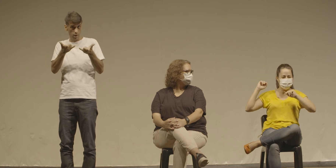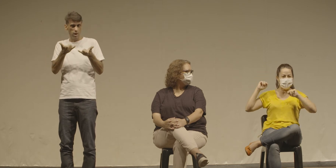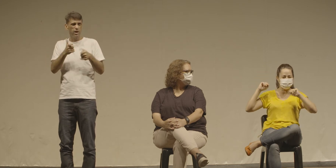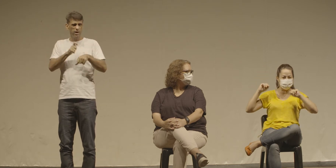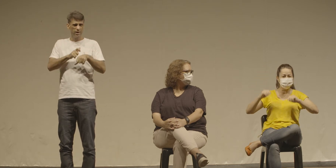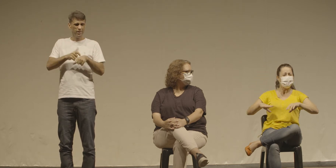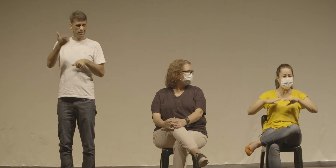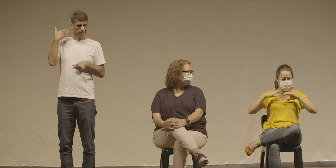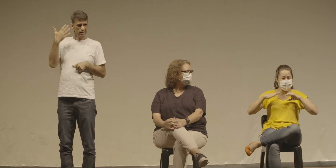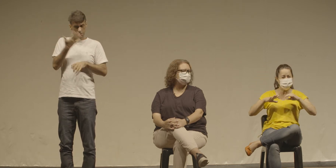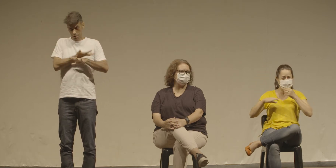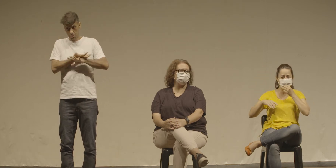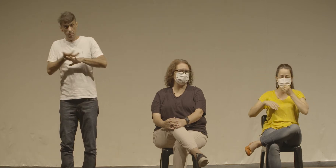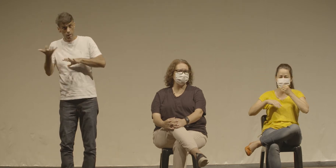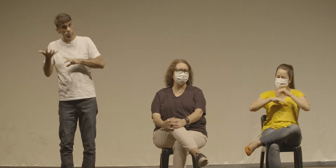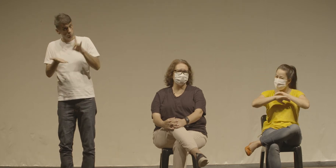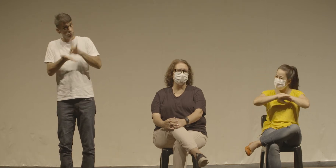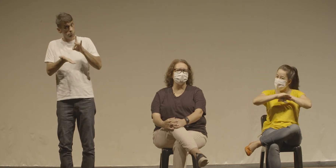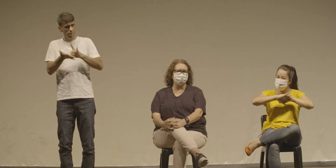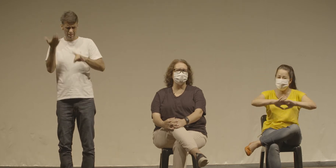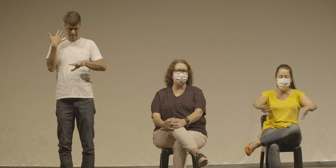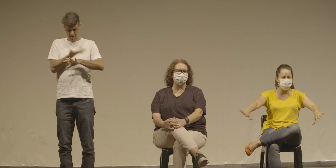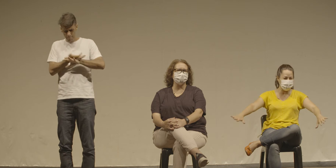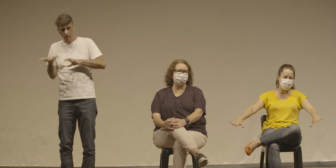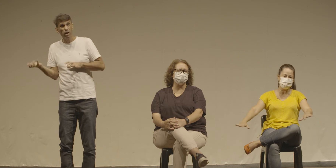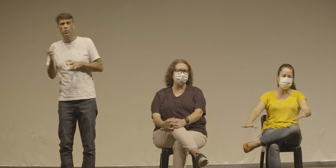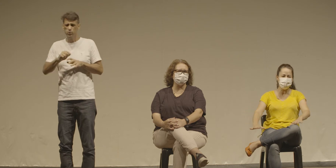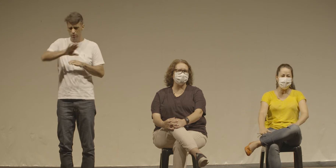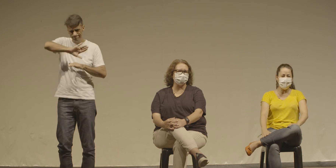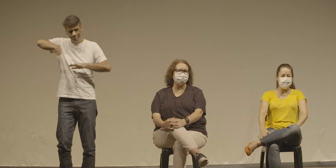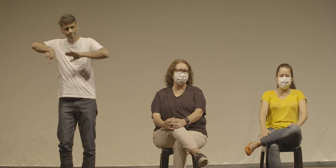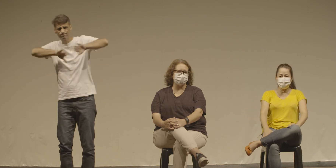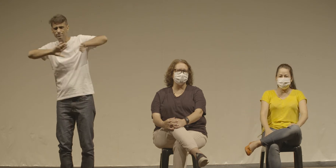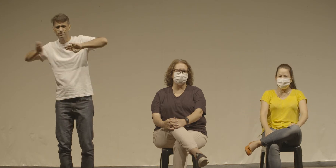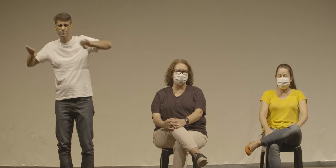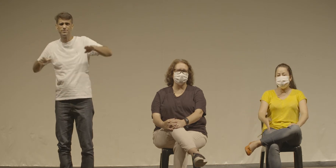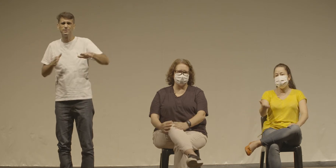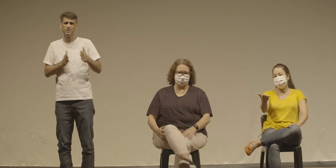tudo era mato, mas é mesmo isso, né? Elas vieram abrindo esse caminho.